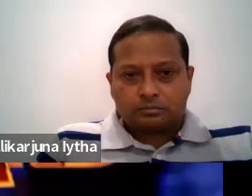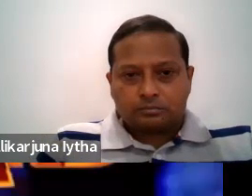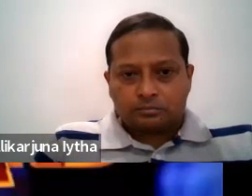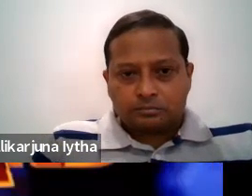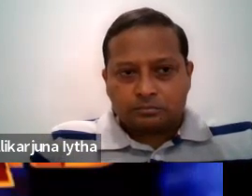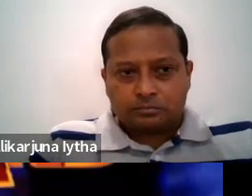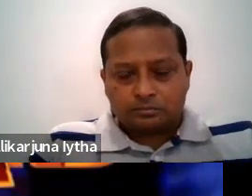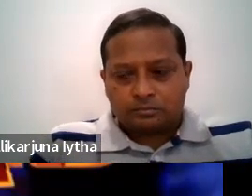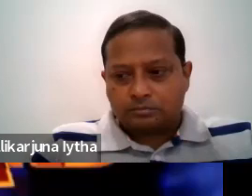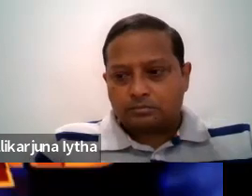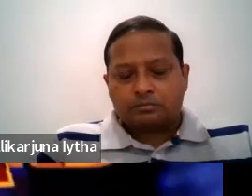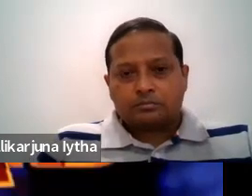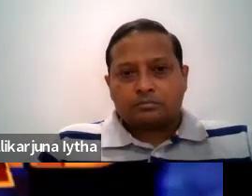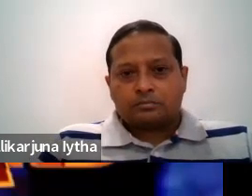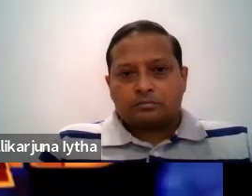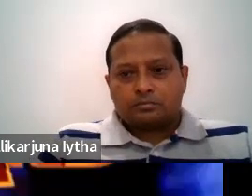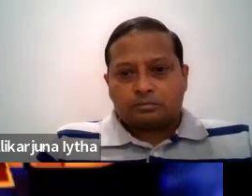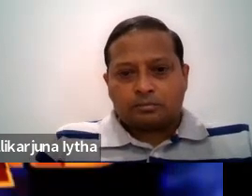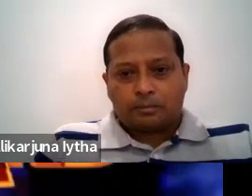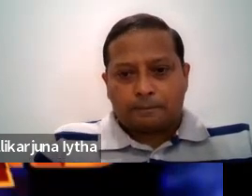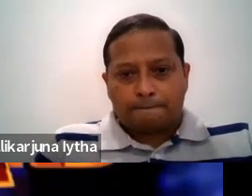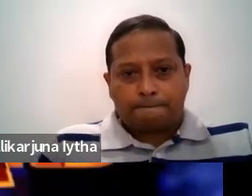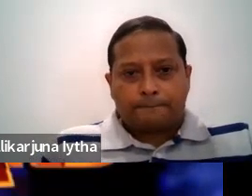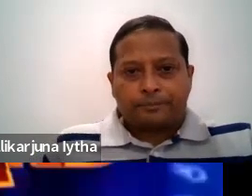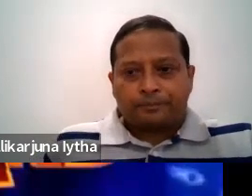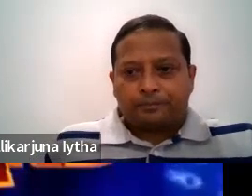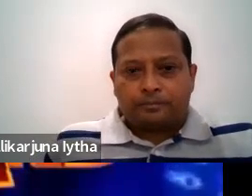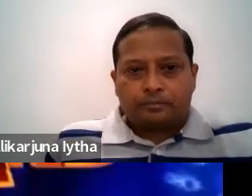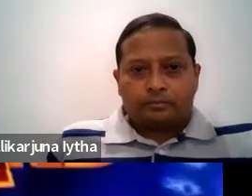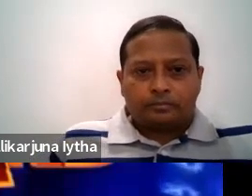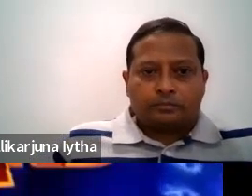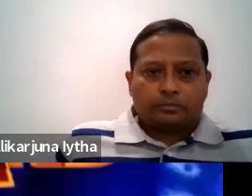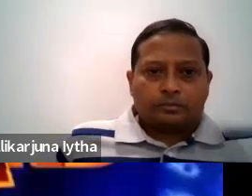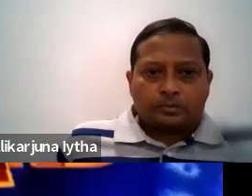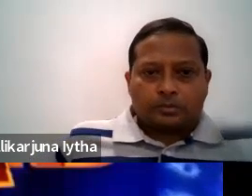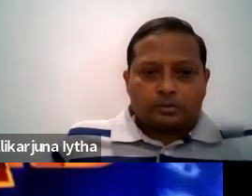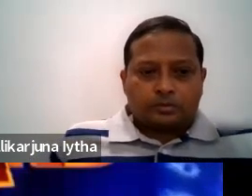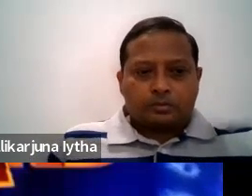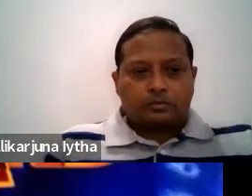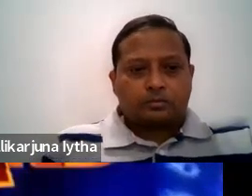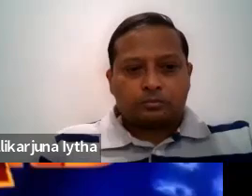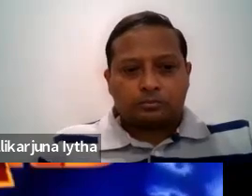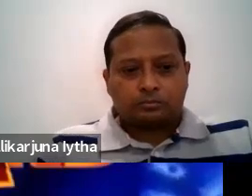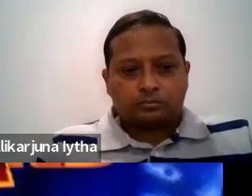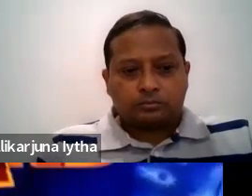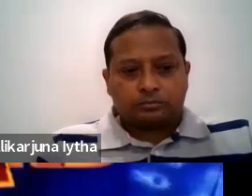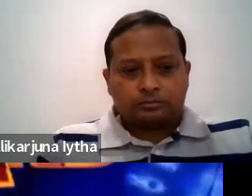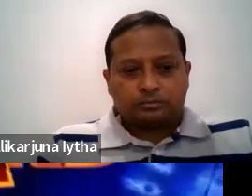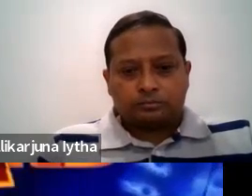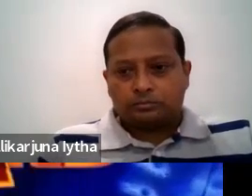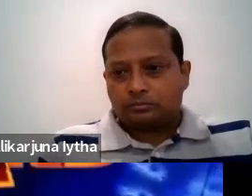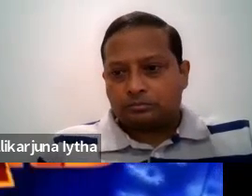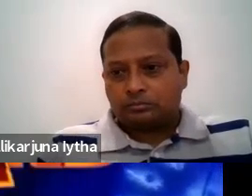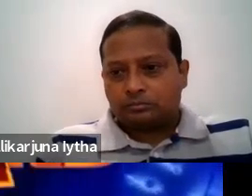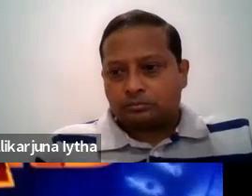इसका बहुत सारा कारण है कि जो हमारा बेसिक माइंडसेट है एक्सेसिबिलिटी को लेके, क्योंकि कैंपेन सरकार ने शुरू की थी तो सरकार ही आगे बढ़